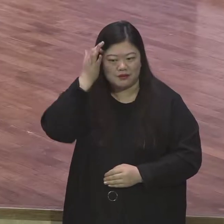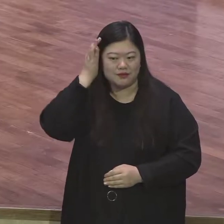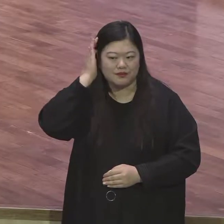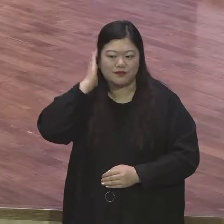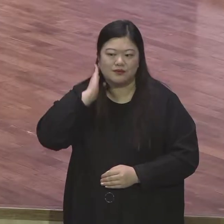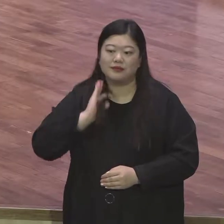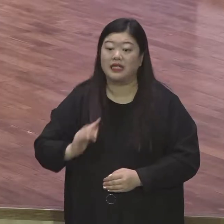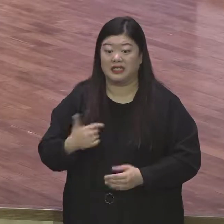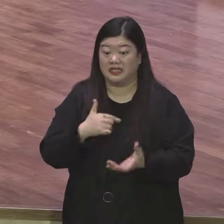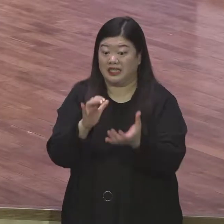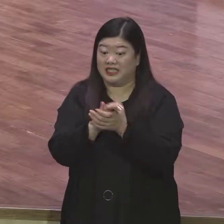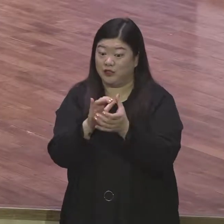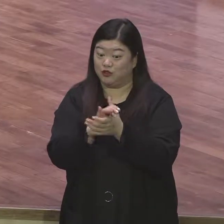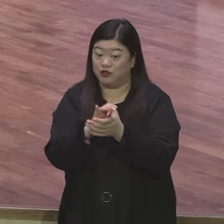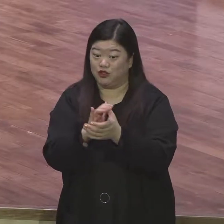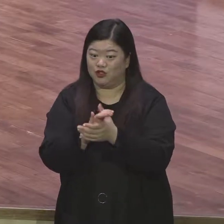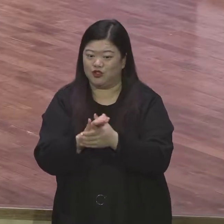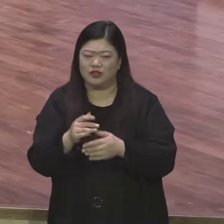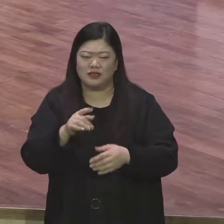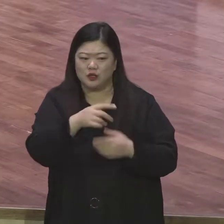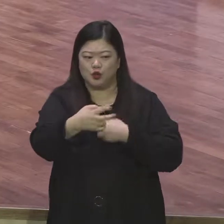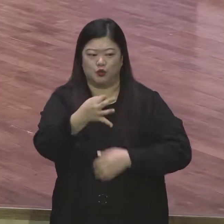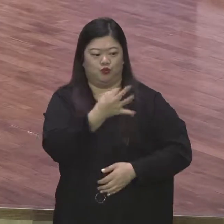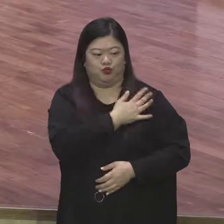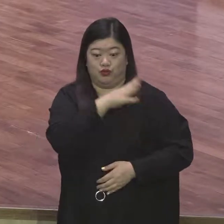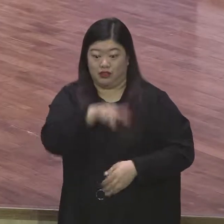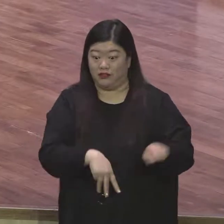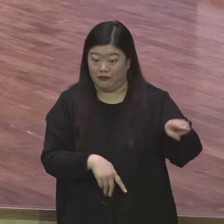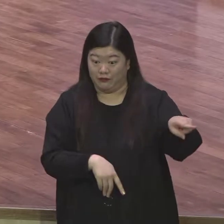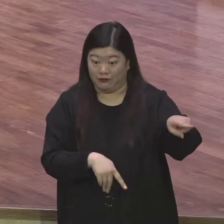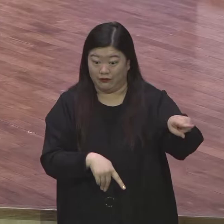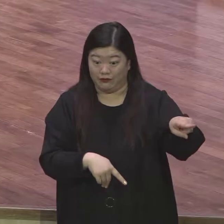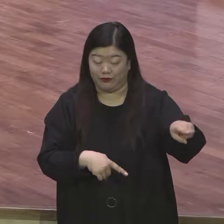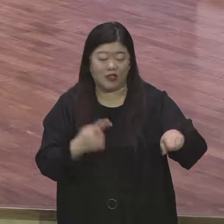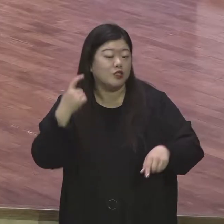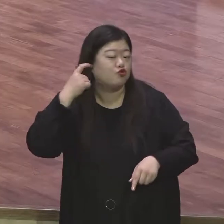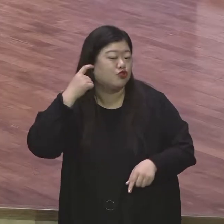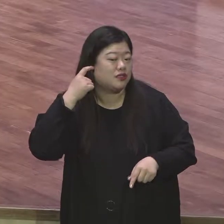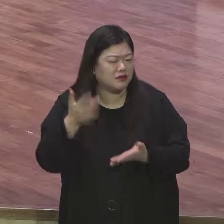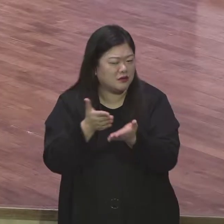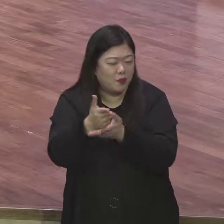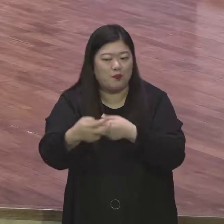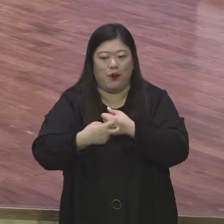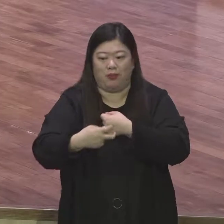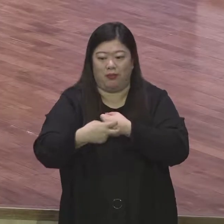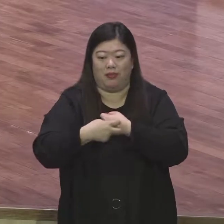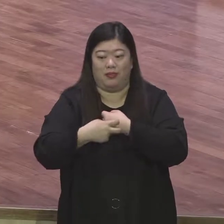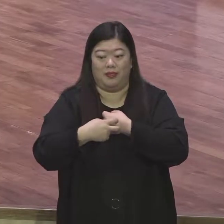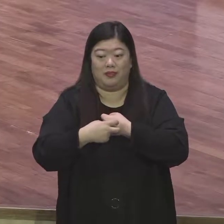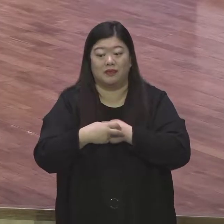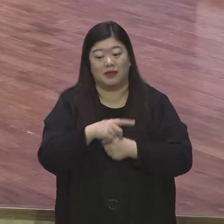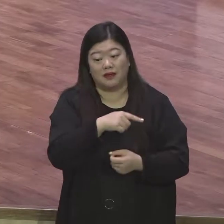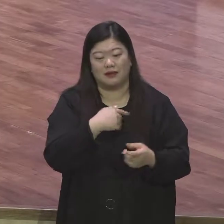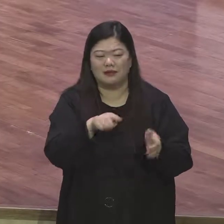부천에 이비인후과를 하고 있습니다. 고등학교 때 불신자예요.